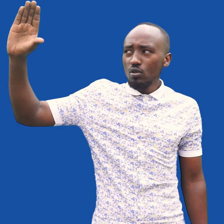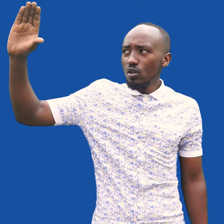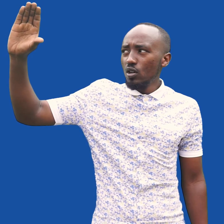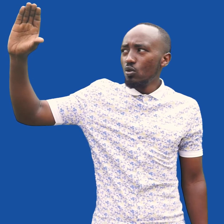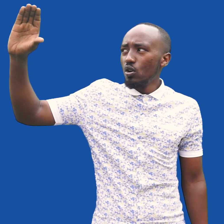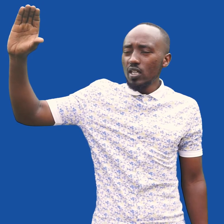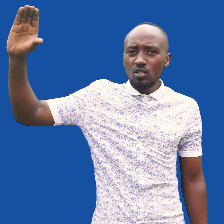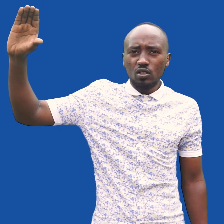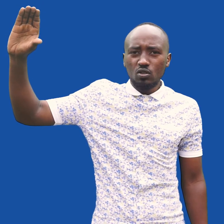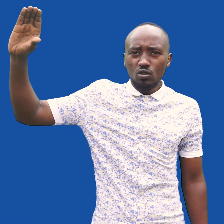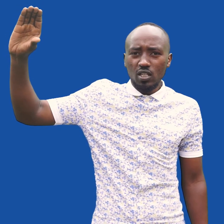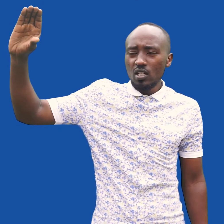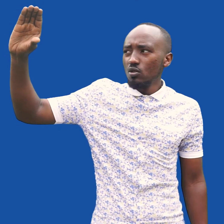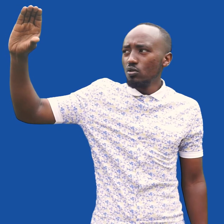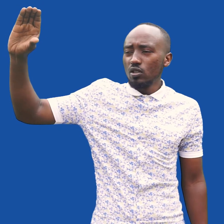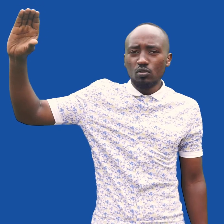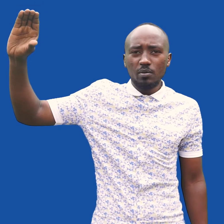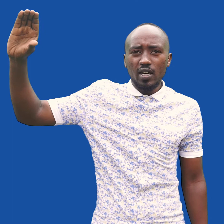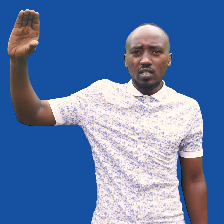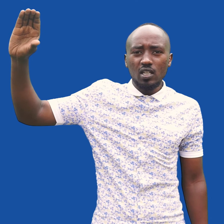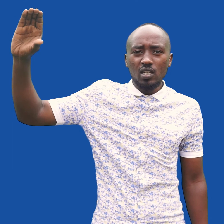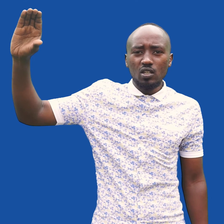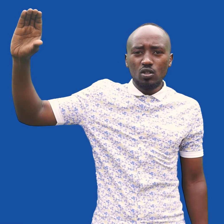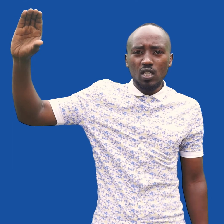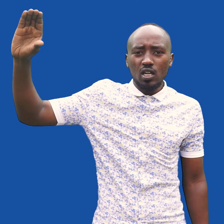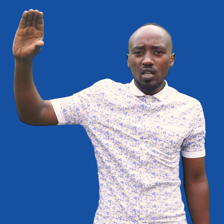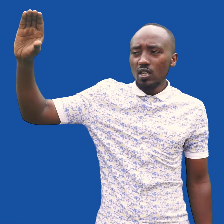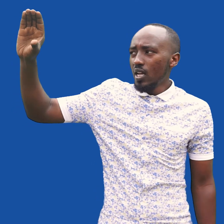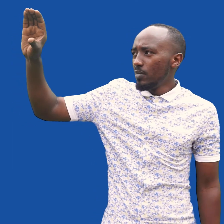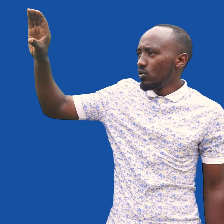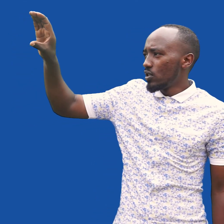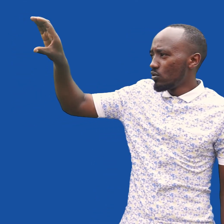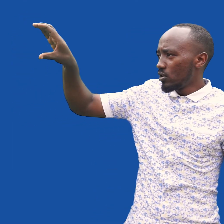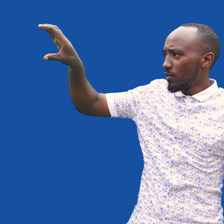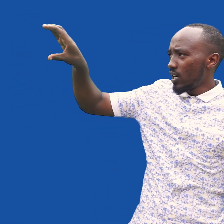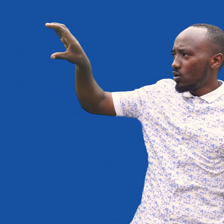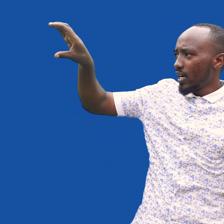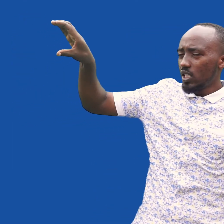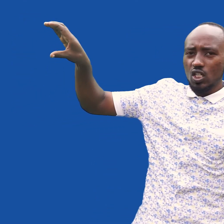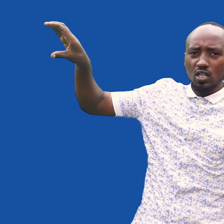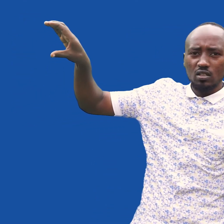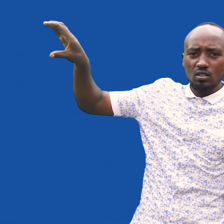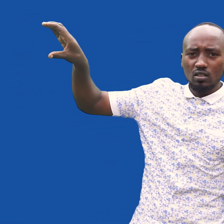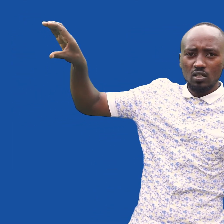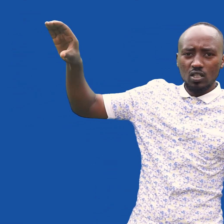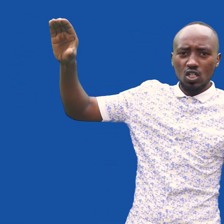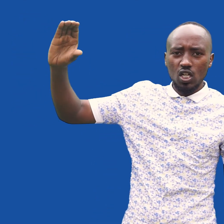nooneho ugonda ino kizose, nuruto kirurebe hasi. Inio cha. Nambi lindu tse gulicha, ura wana ko, alicha. Cha.